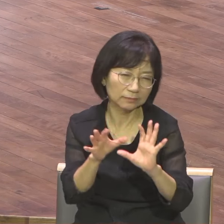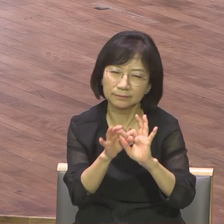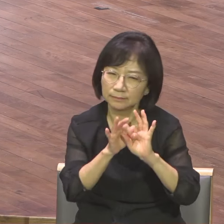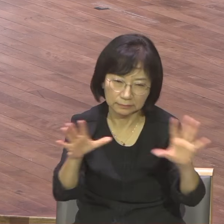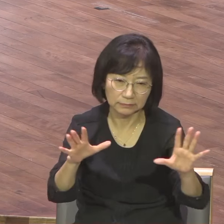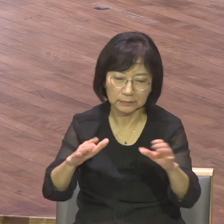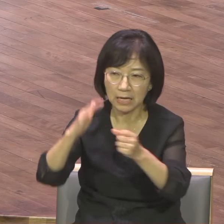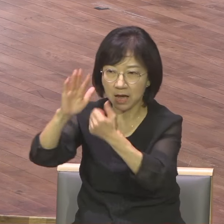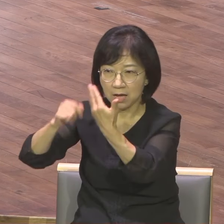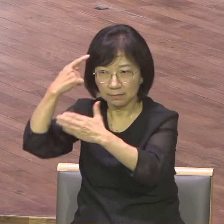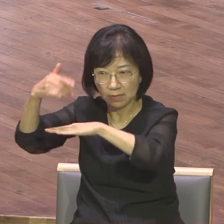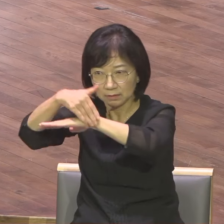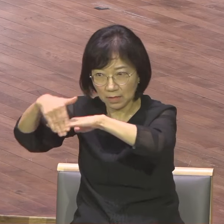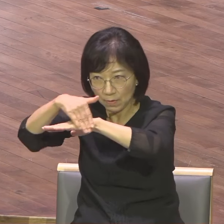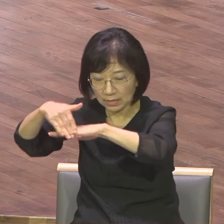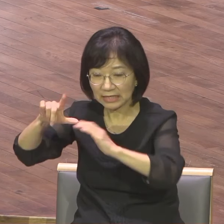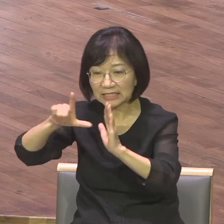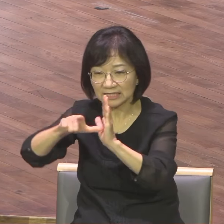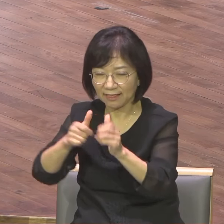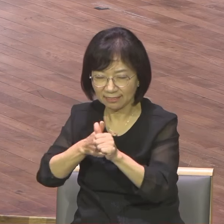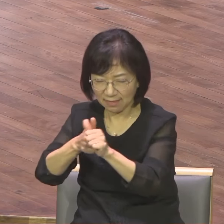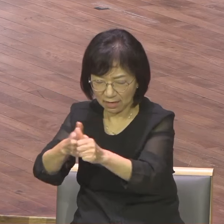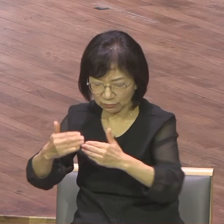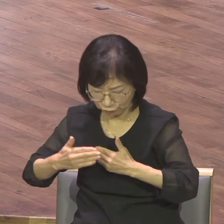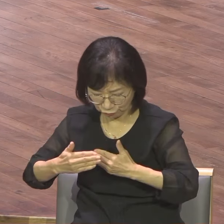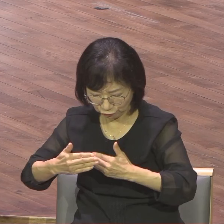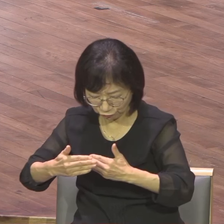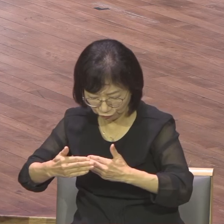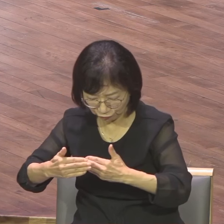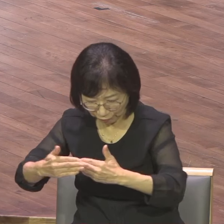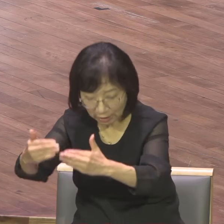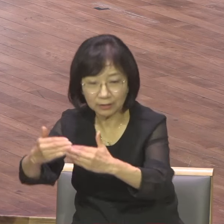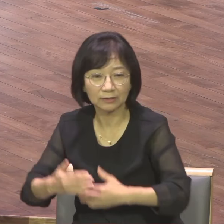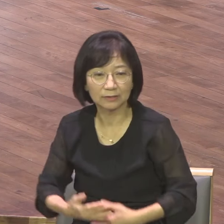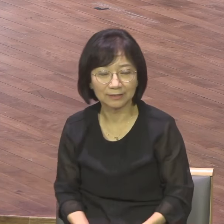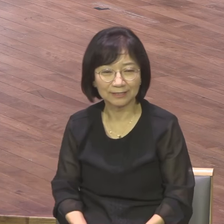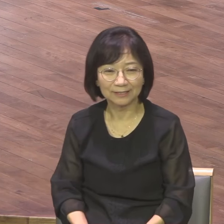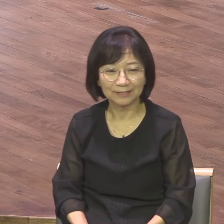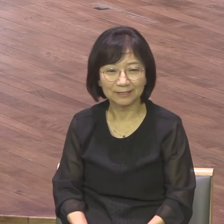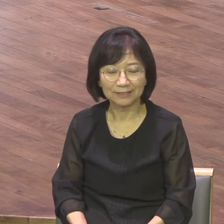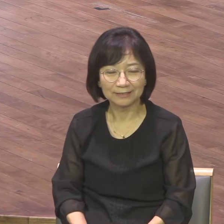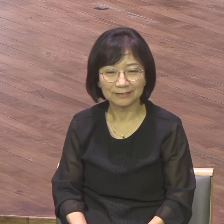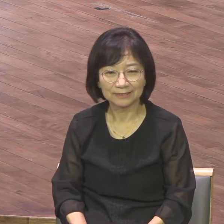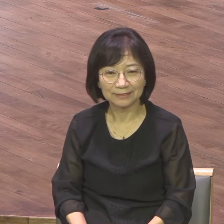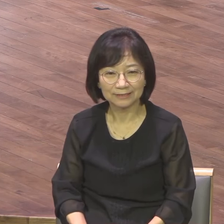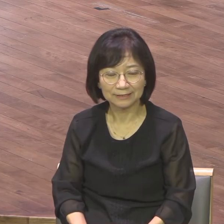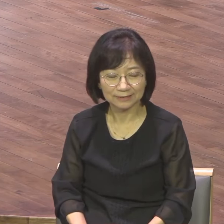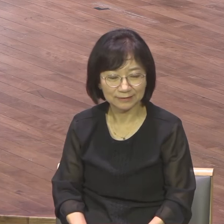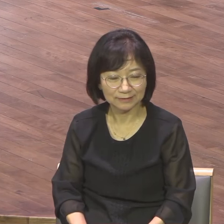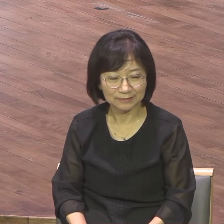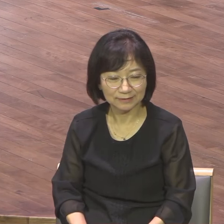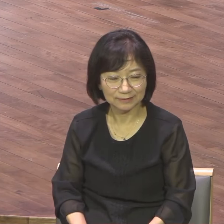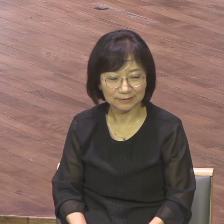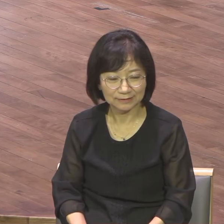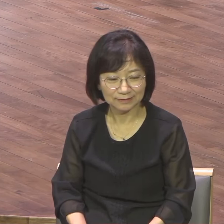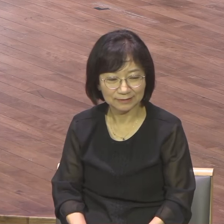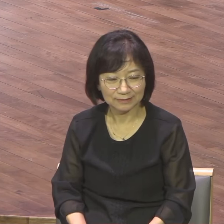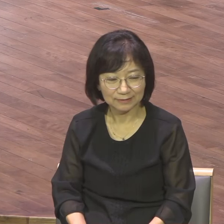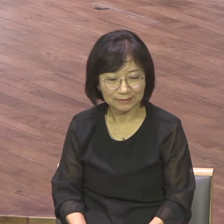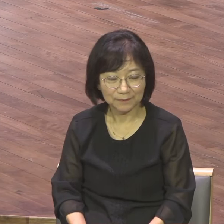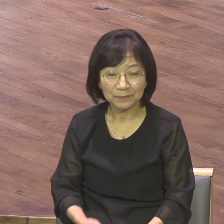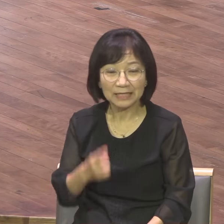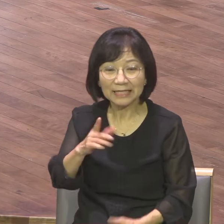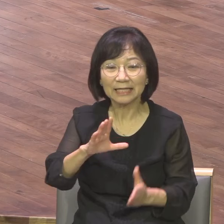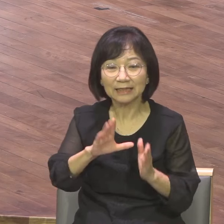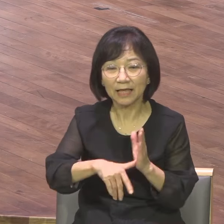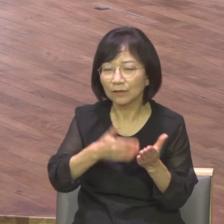절대 주권자는 이런 상황 상관없다. 진행 쫙. 이 진행에 중요한 것은요, 내가